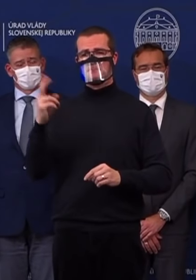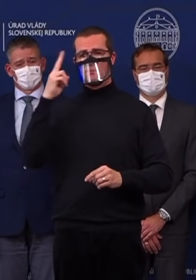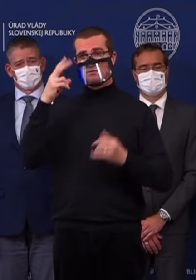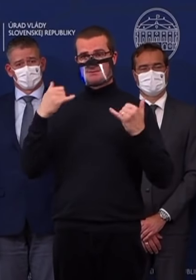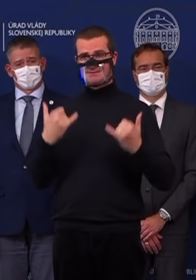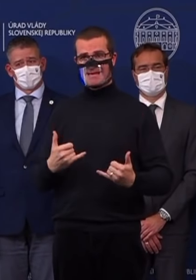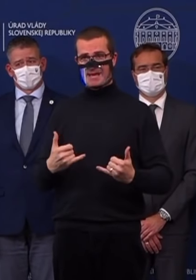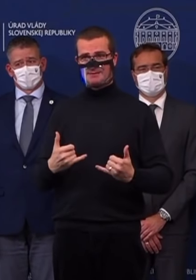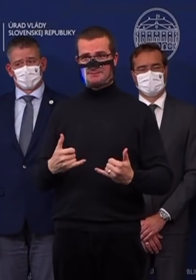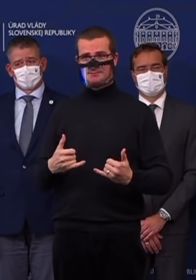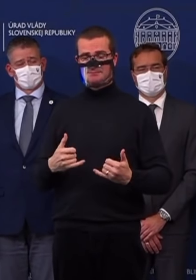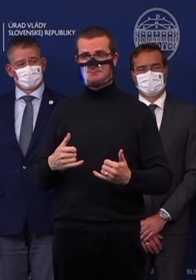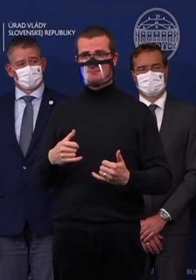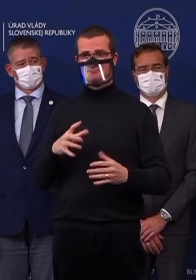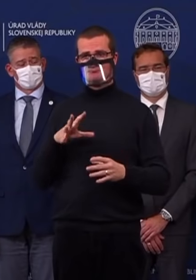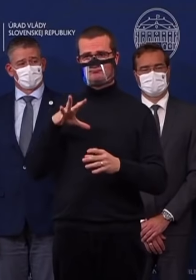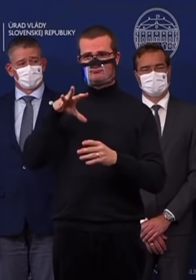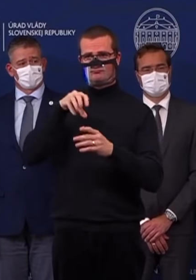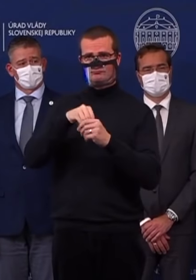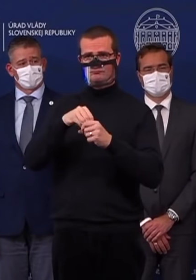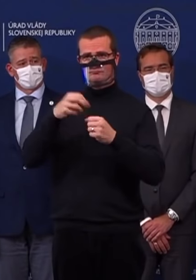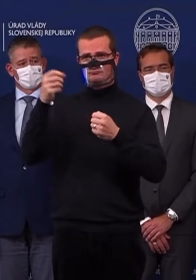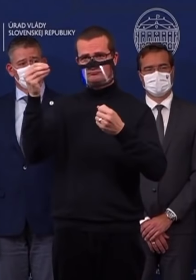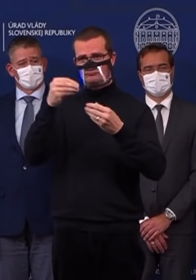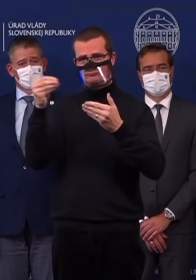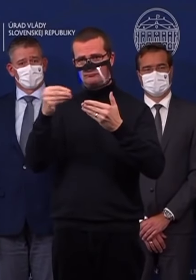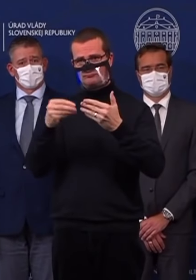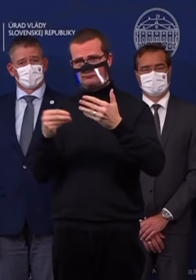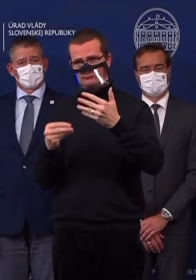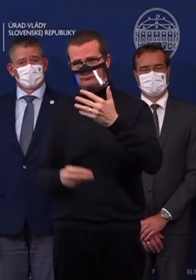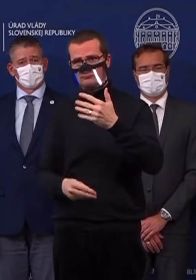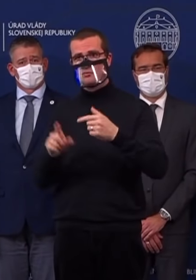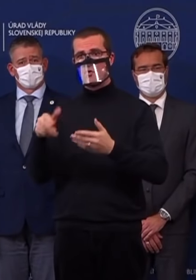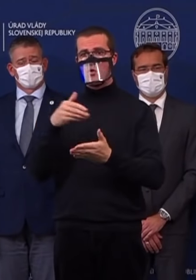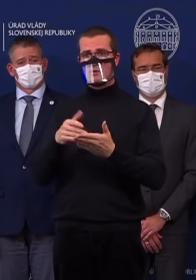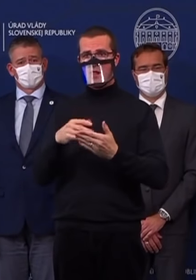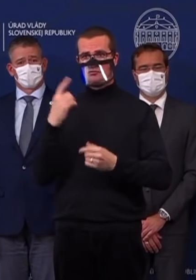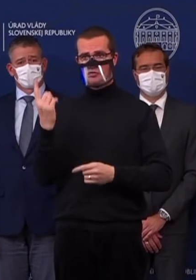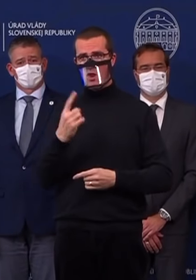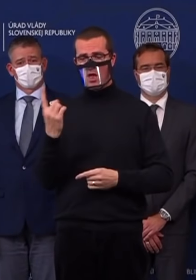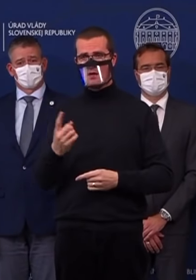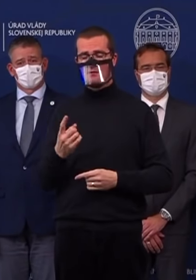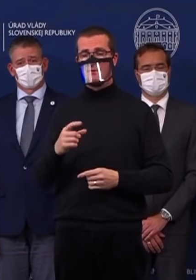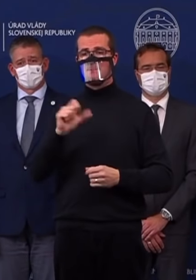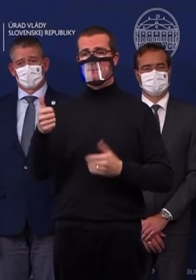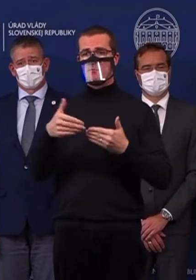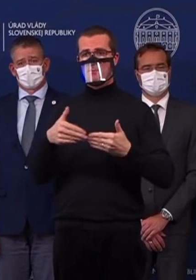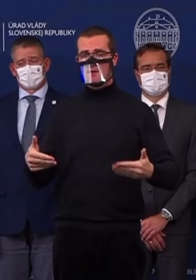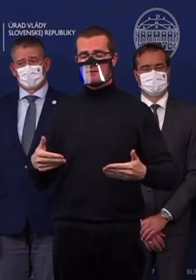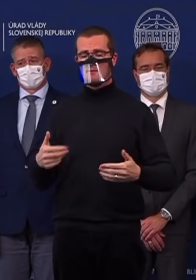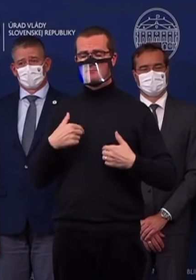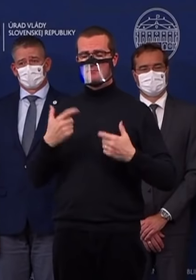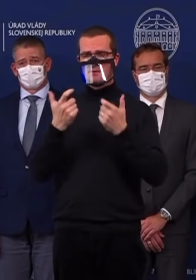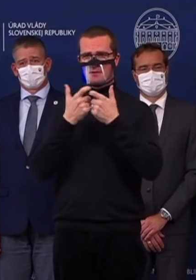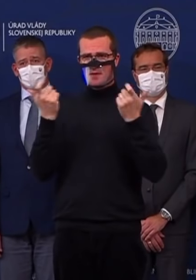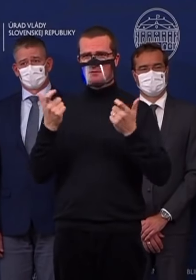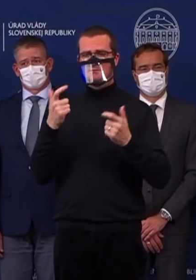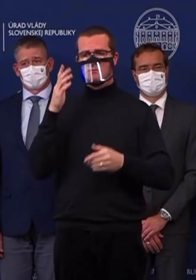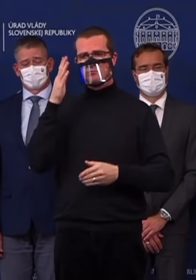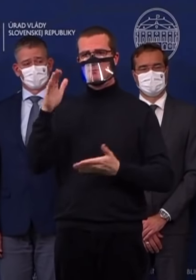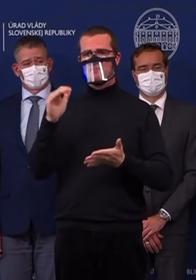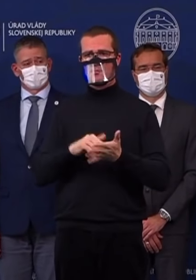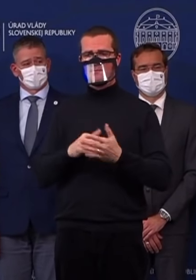aktuálne zapracovávajú už do ďalšej etapy. V prvom rade je nám jasné, že budeme